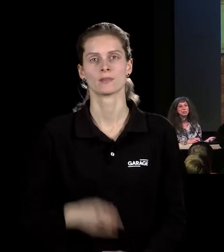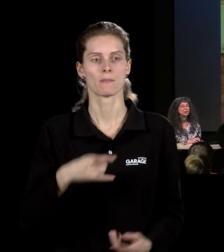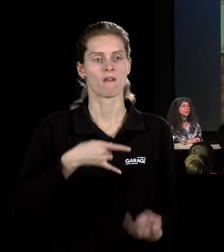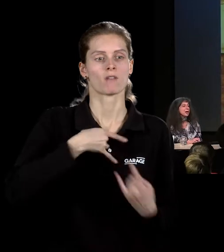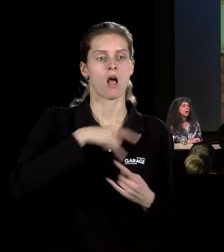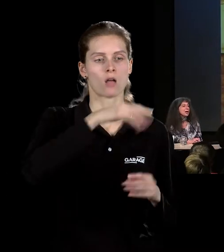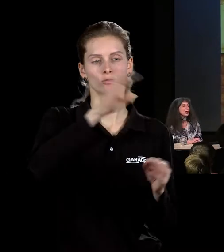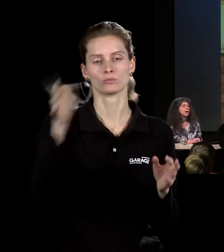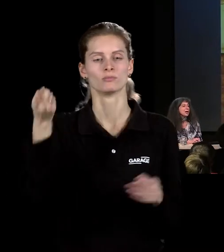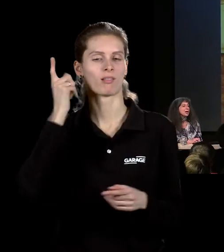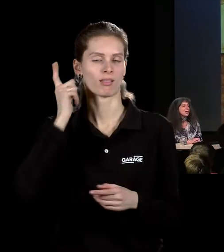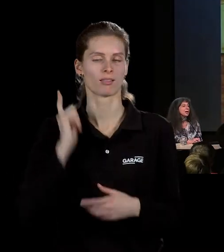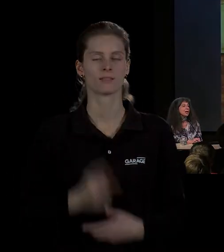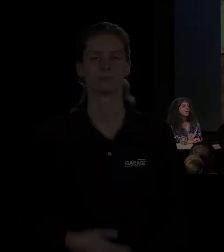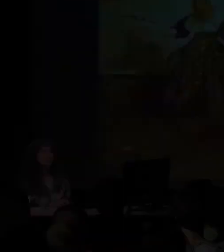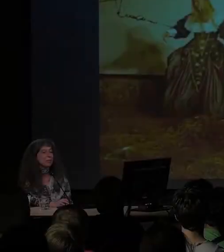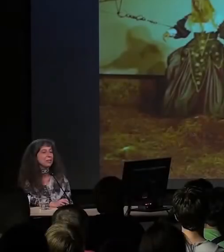того времени.